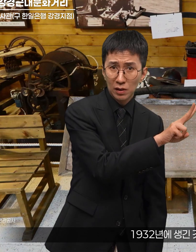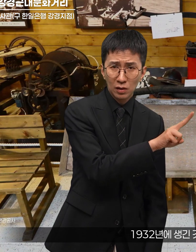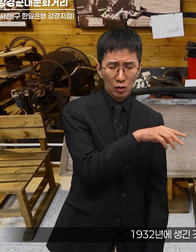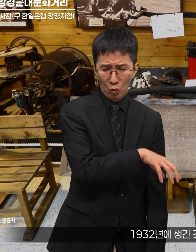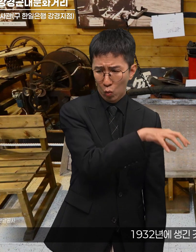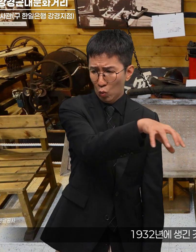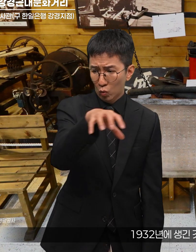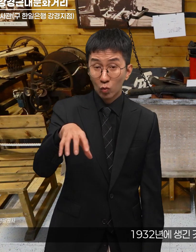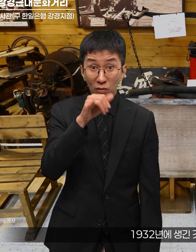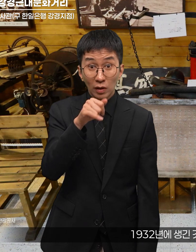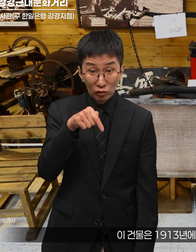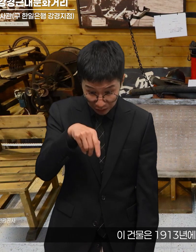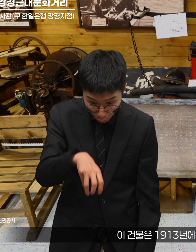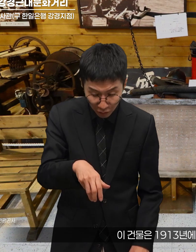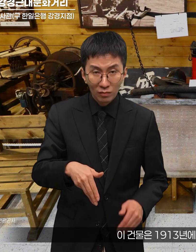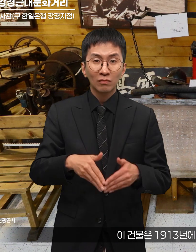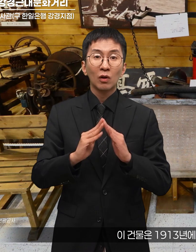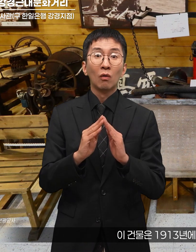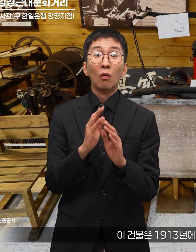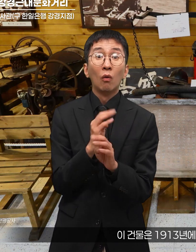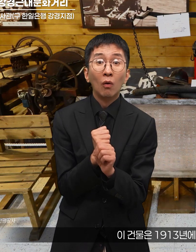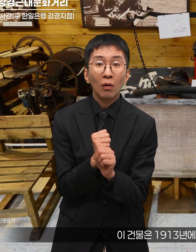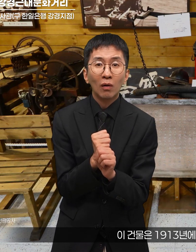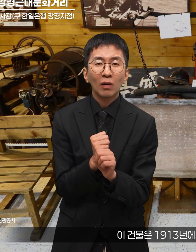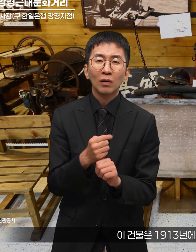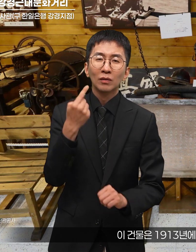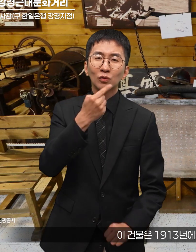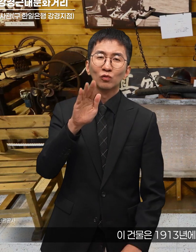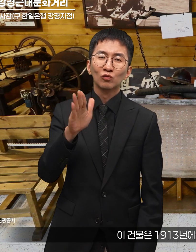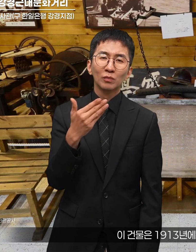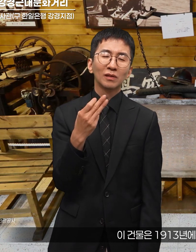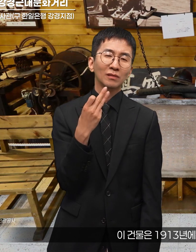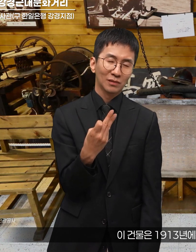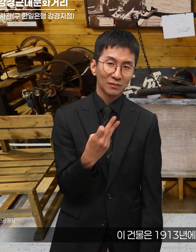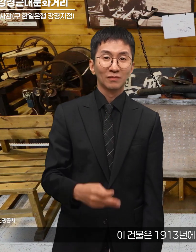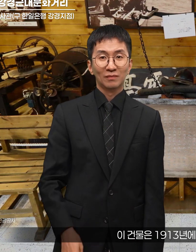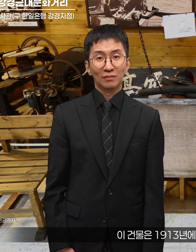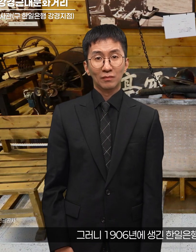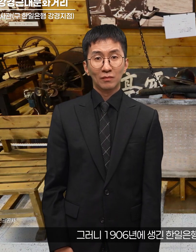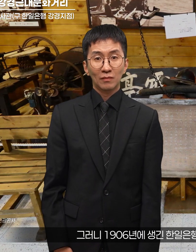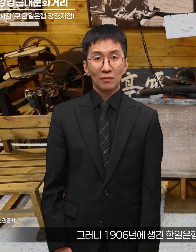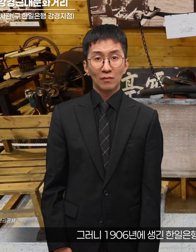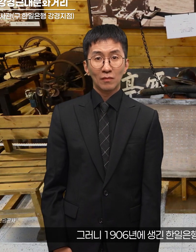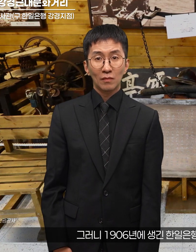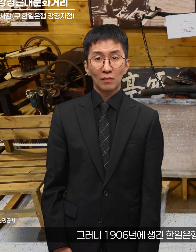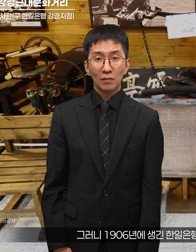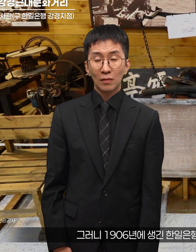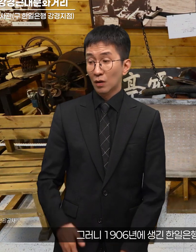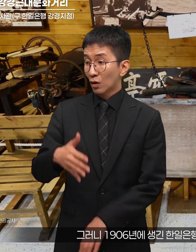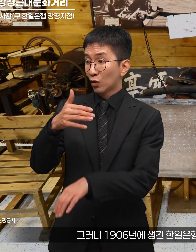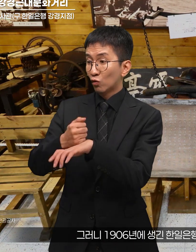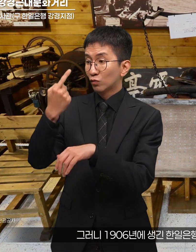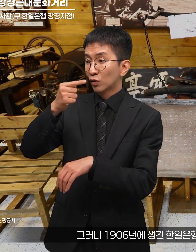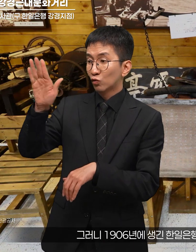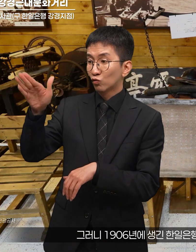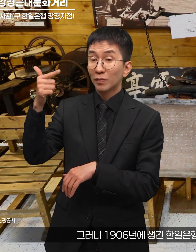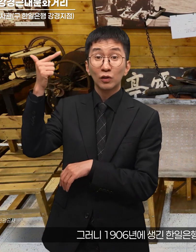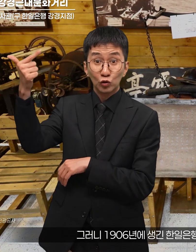것이 있는데 이 건물은 1913년에 지은 것이지요. 그러니 1906년에 생긴